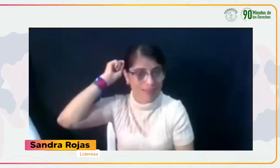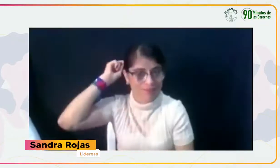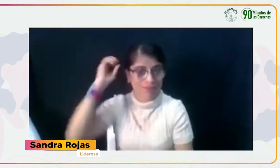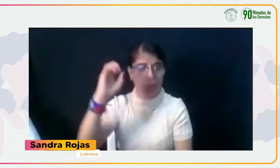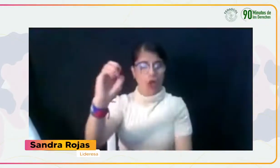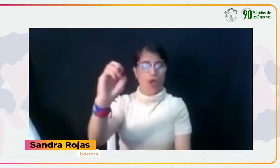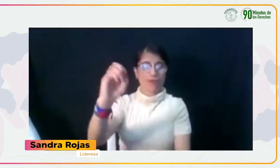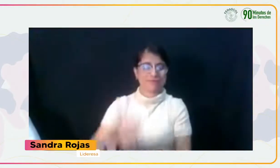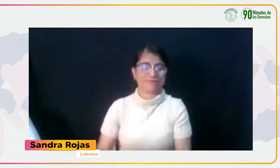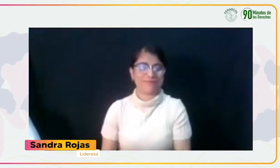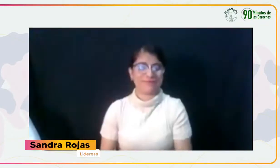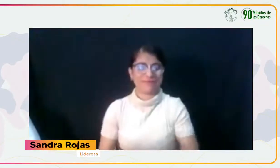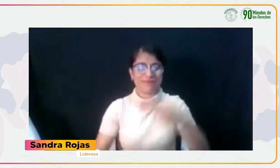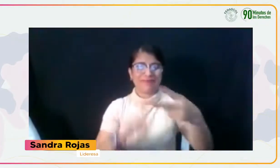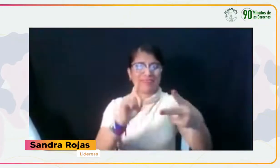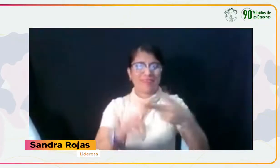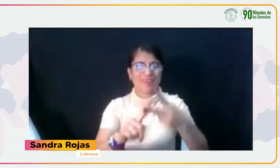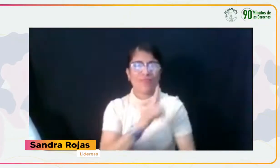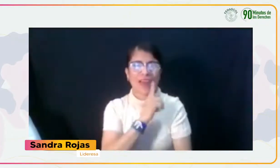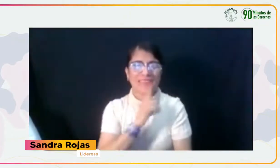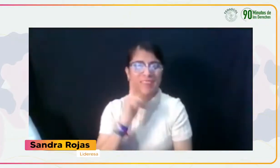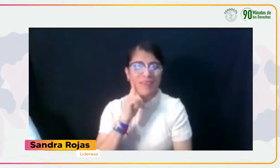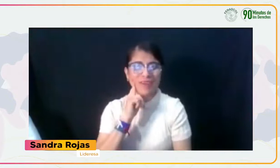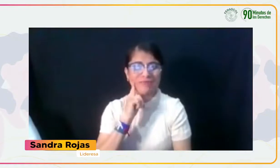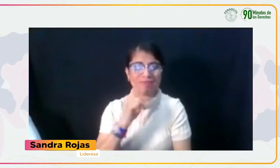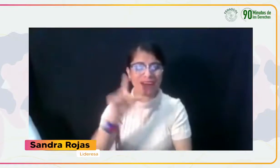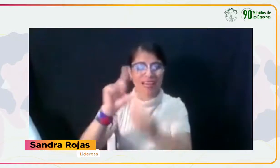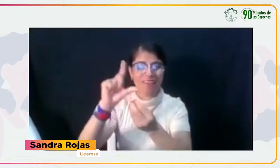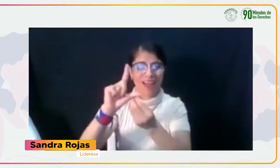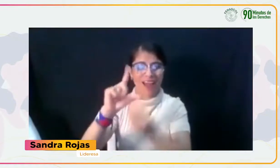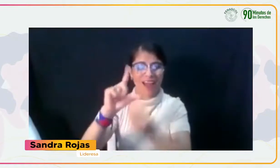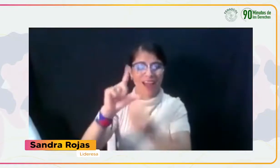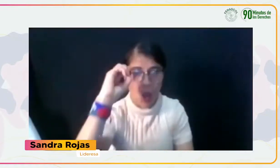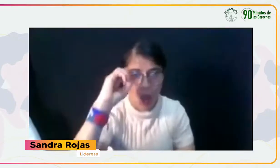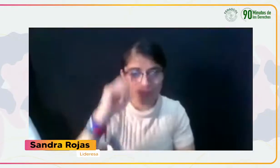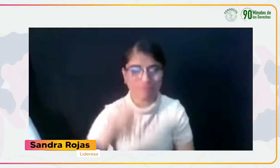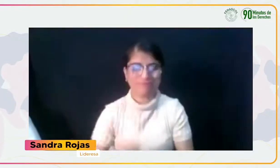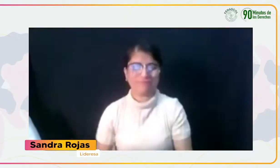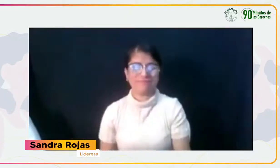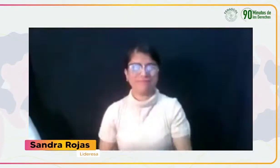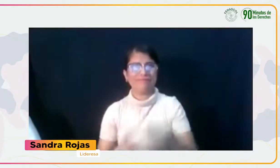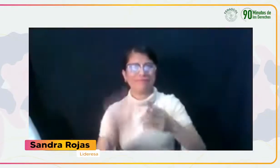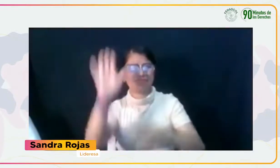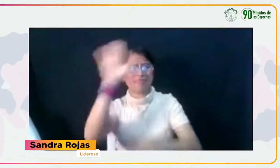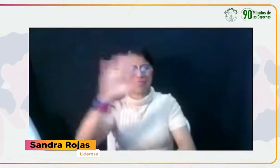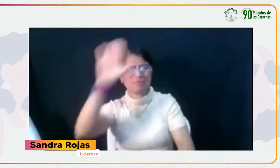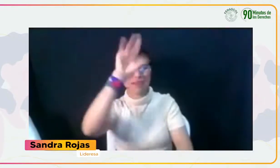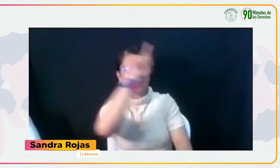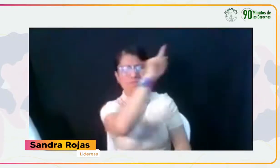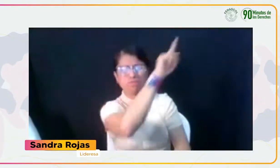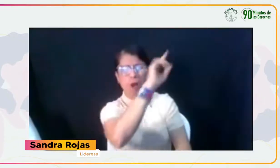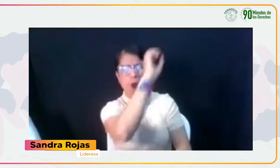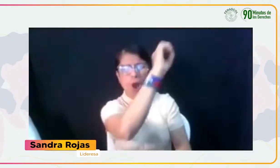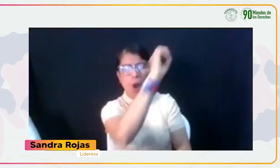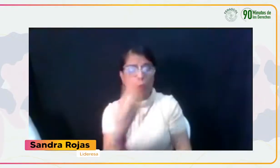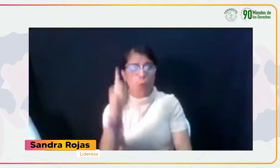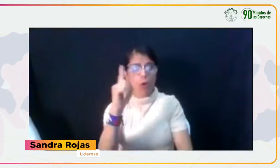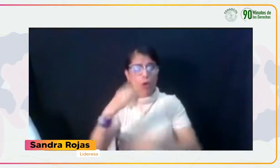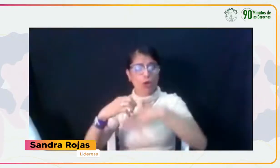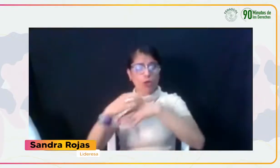por ejemplo, sabemos que Daniel fue o se lanzó como concejal. También estuvo Francisco, que